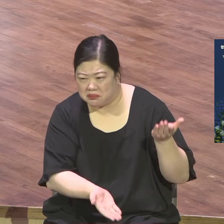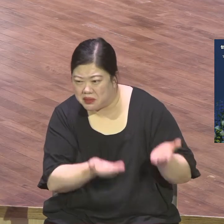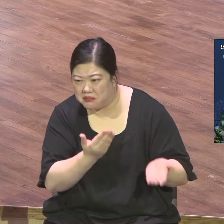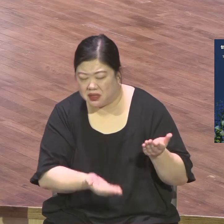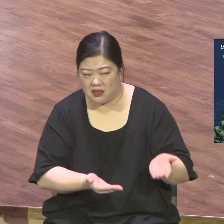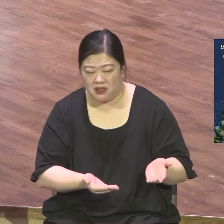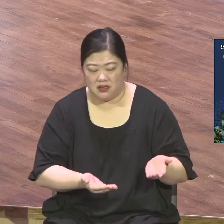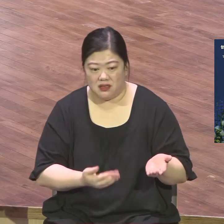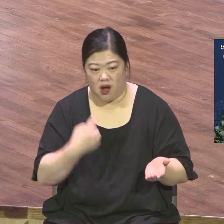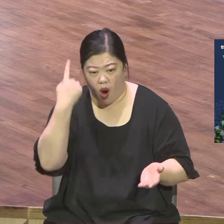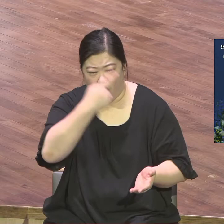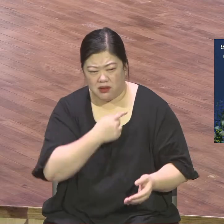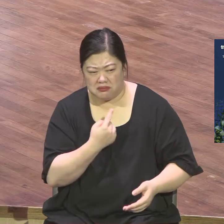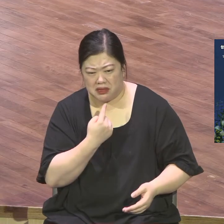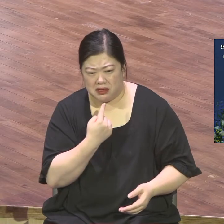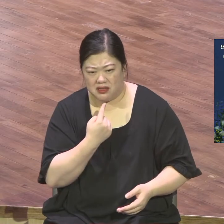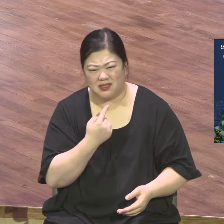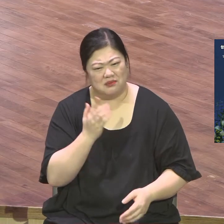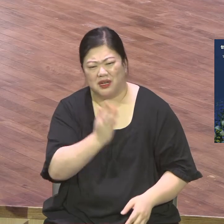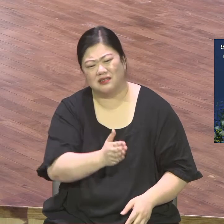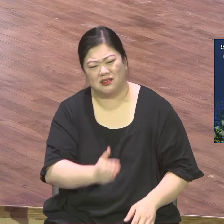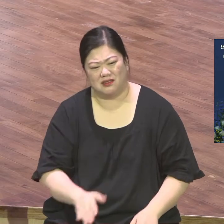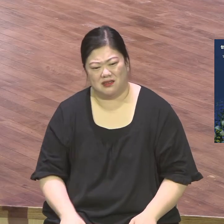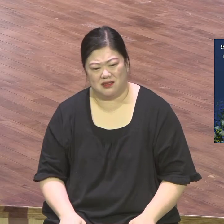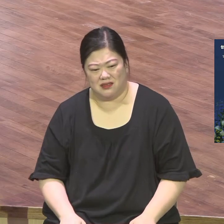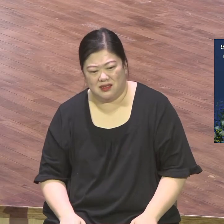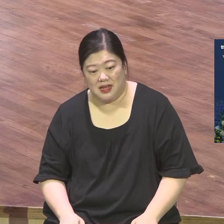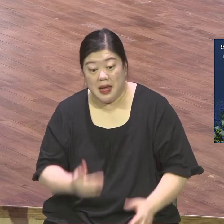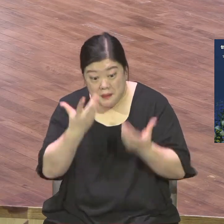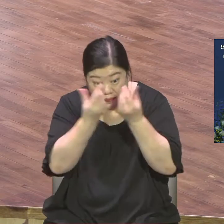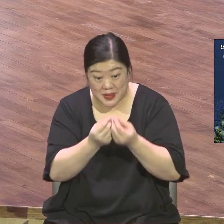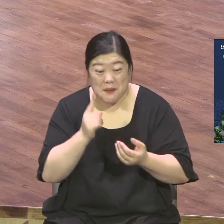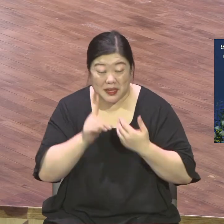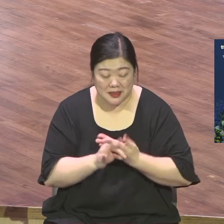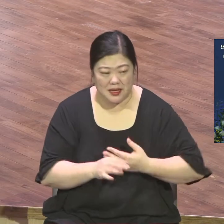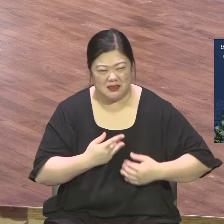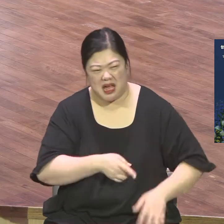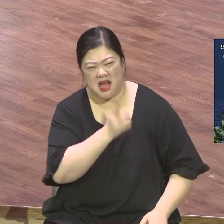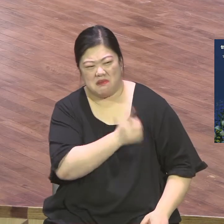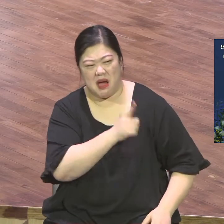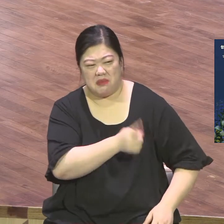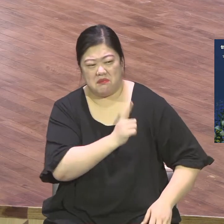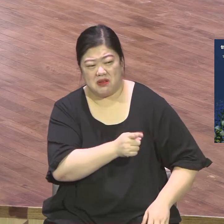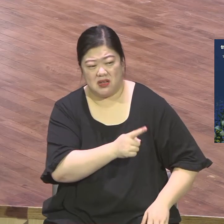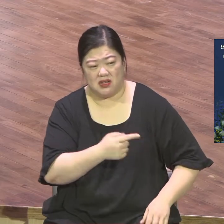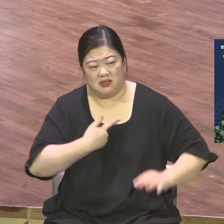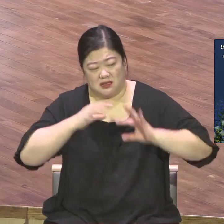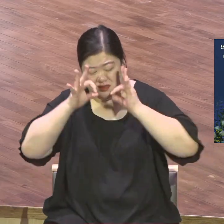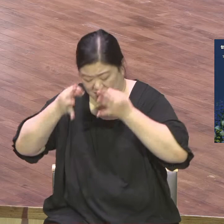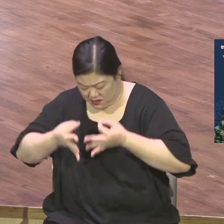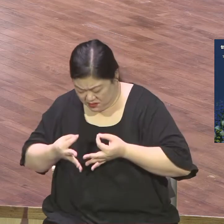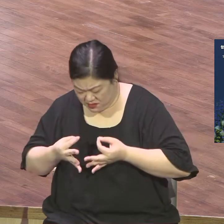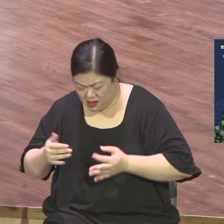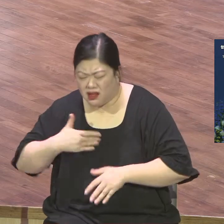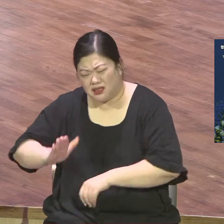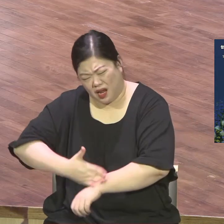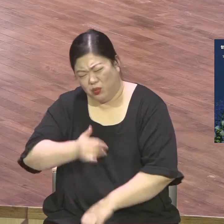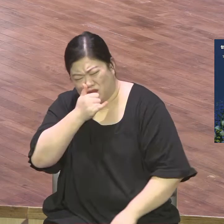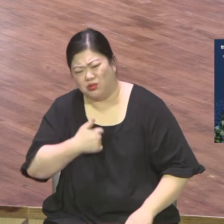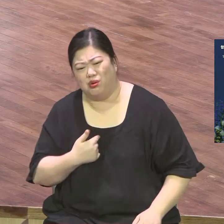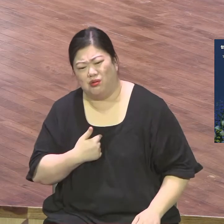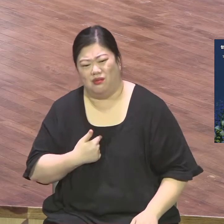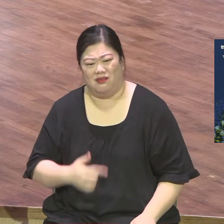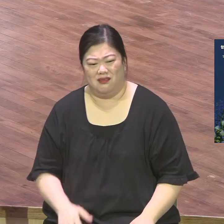사람 뒤쫓아해 보세요. 형편없습니다. 다 숨겨놓고 드러난 거 가지고